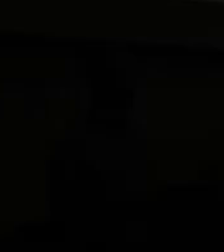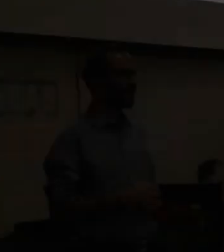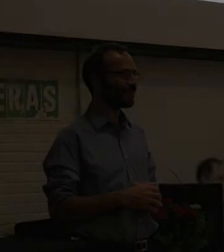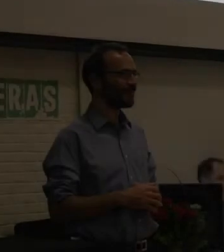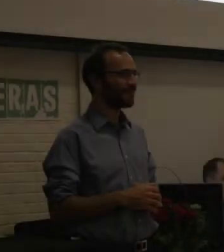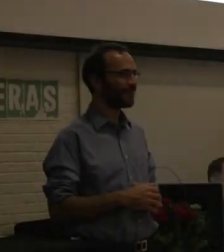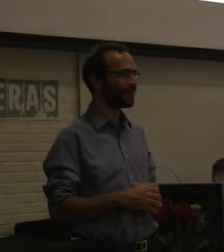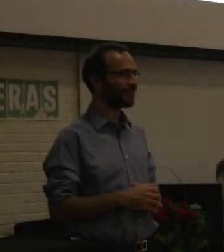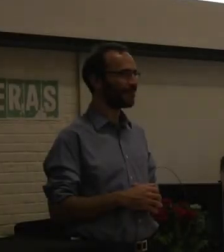Bueno,